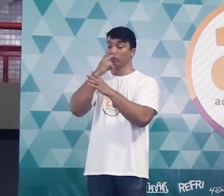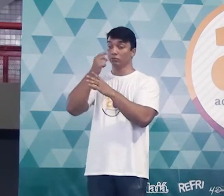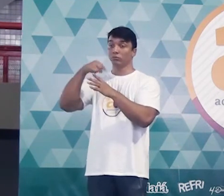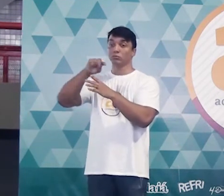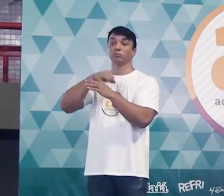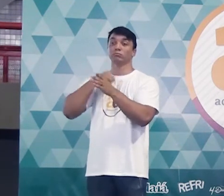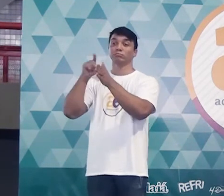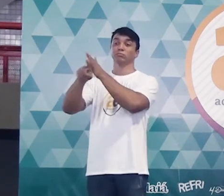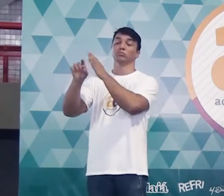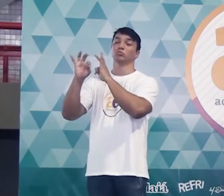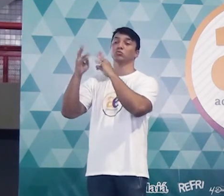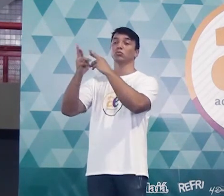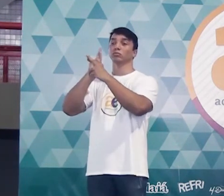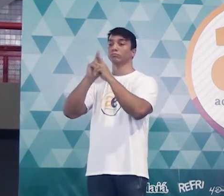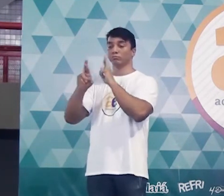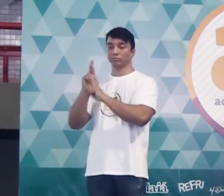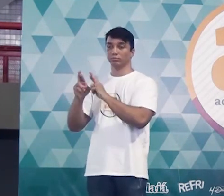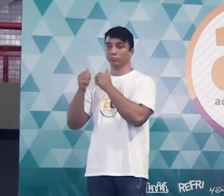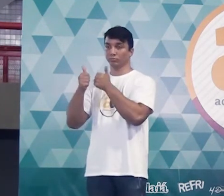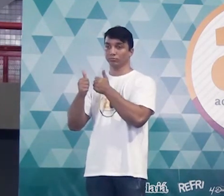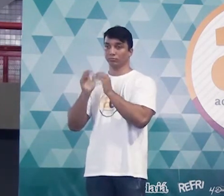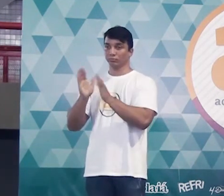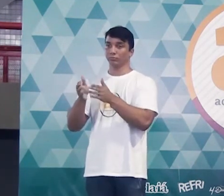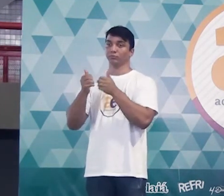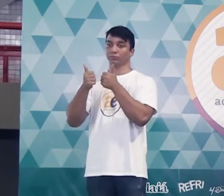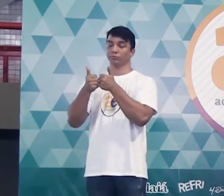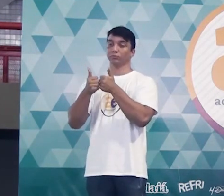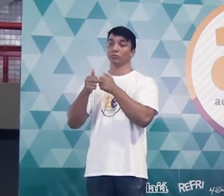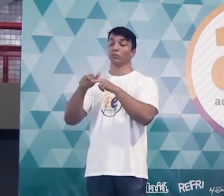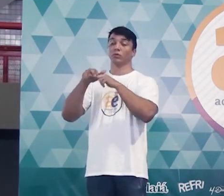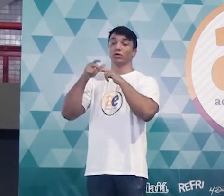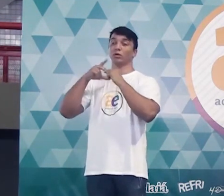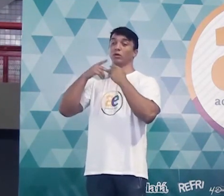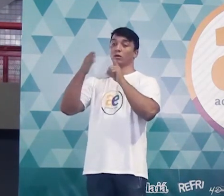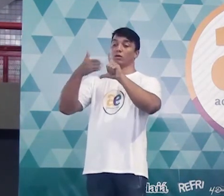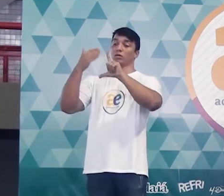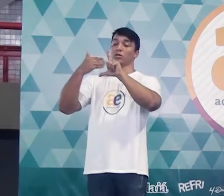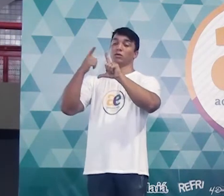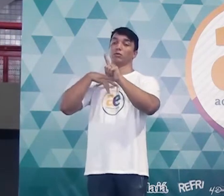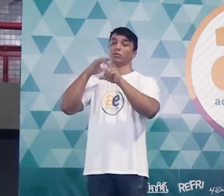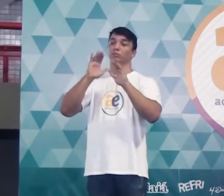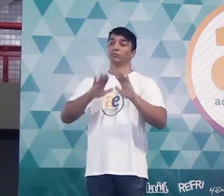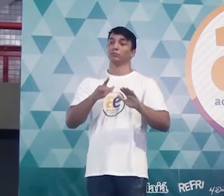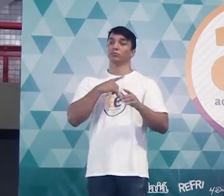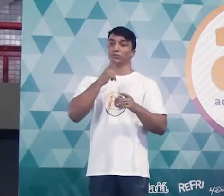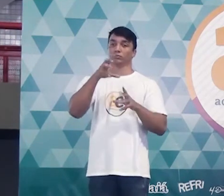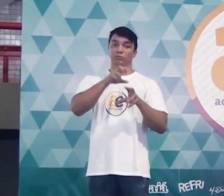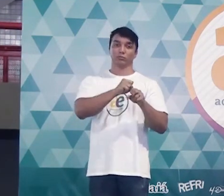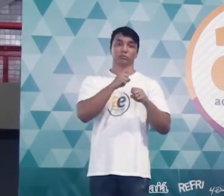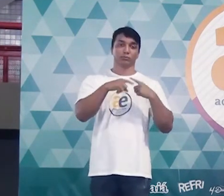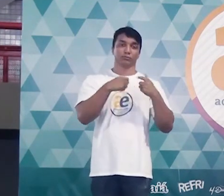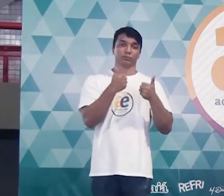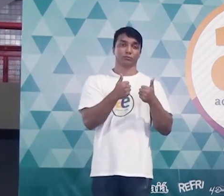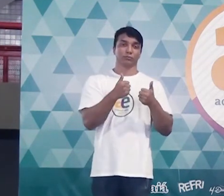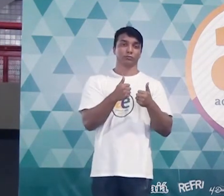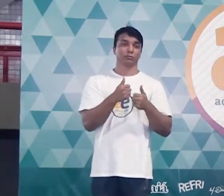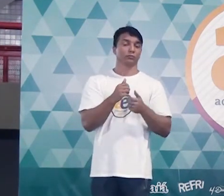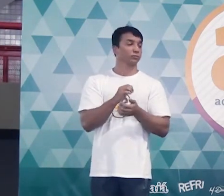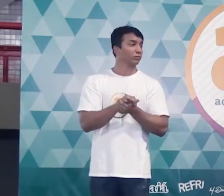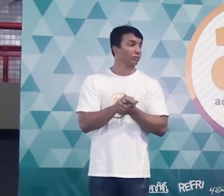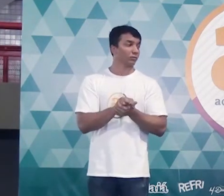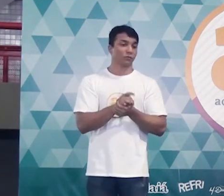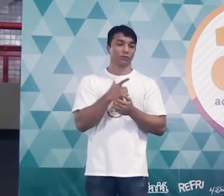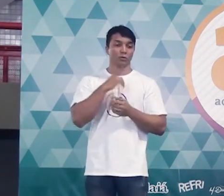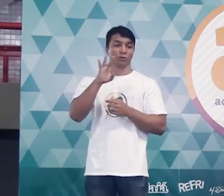nossas questões não foram todas resolvidas, tá certo? Mas eu vou deixar os slides para que depois vocês possam pegar. Eu quero só deixar aqui